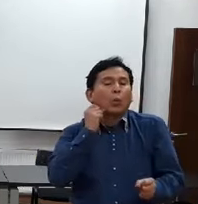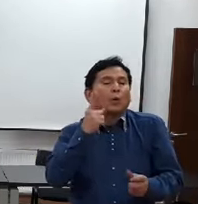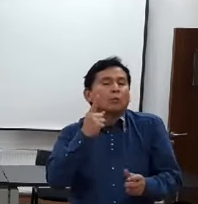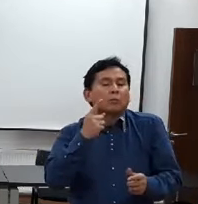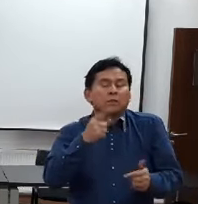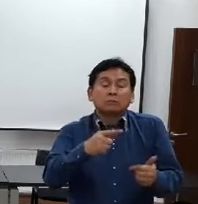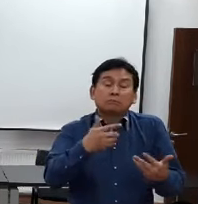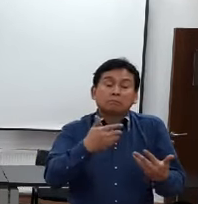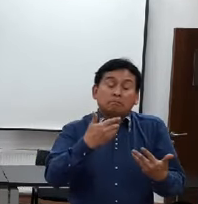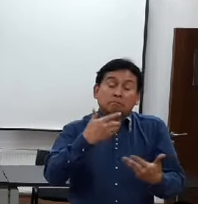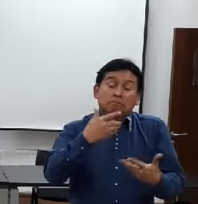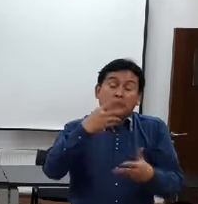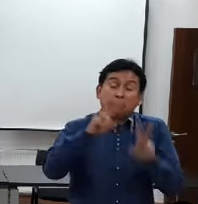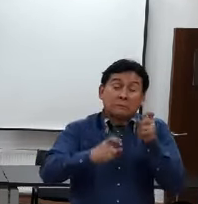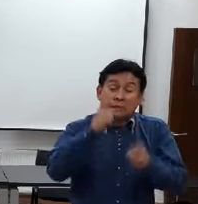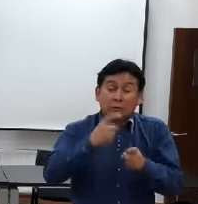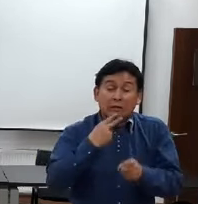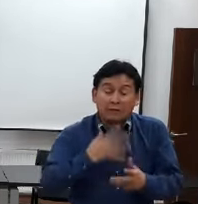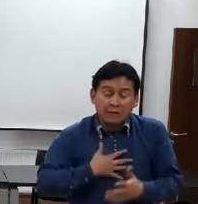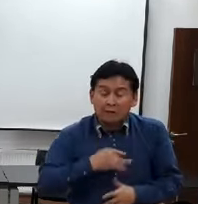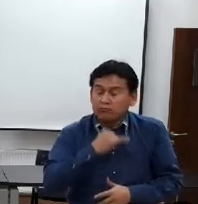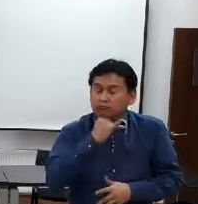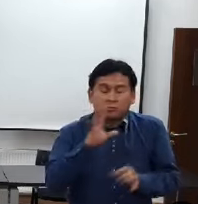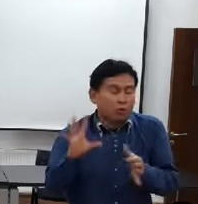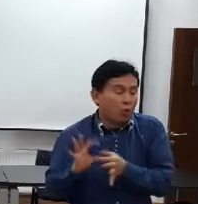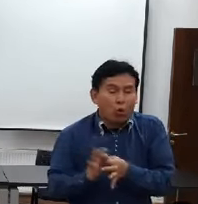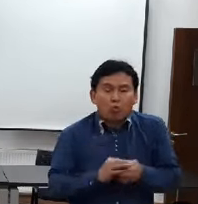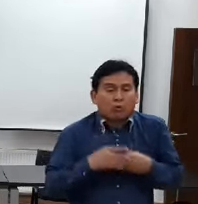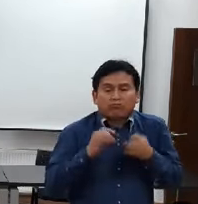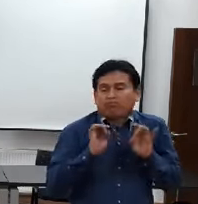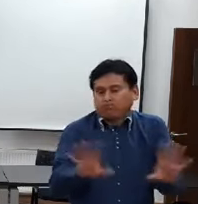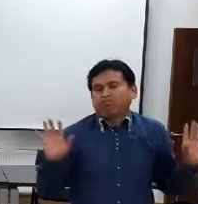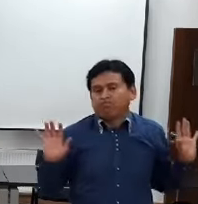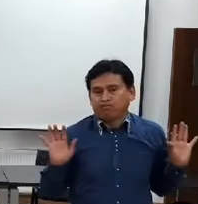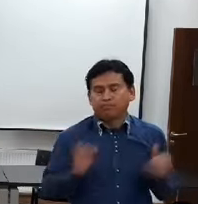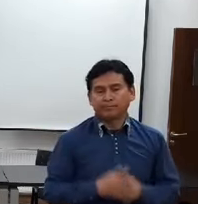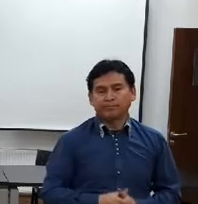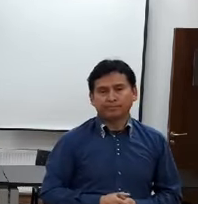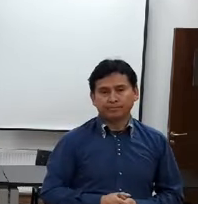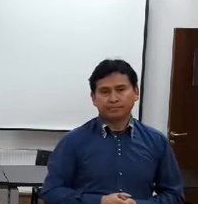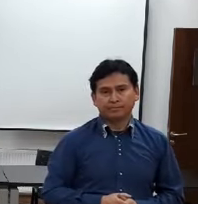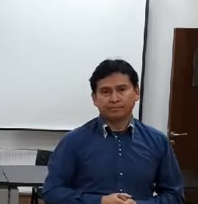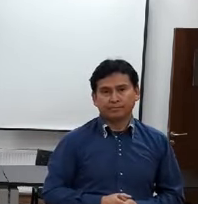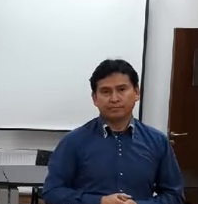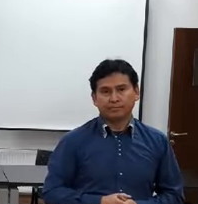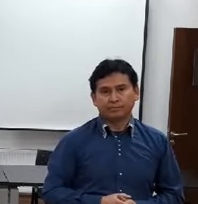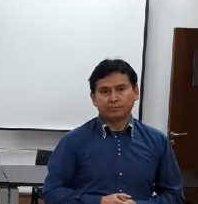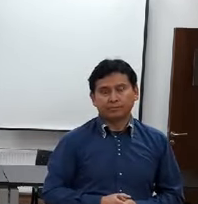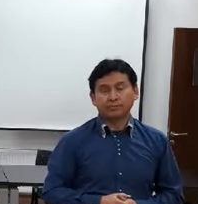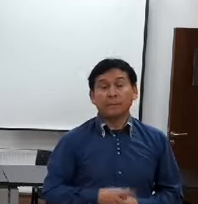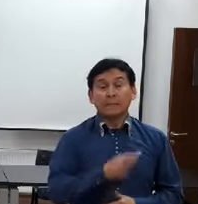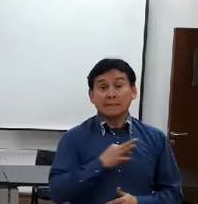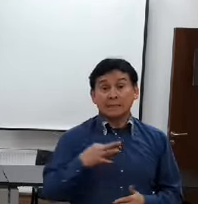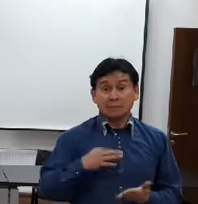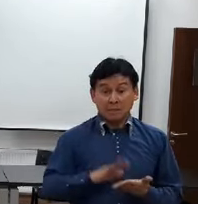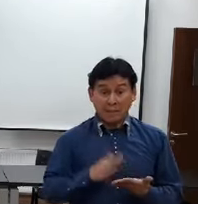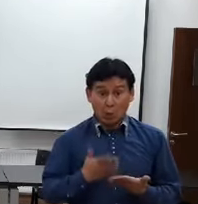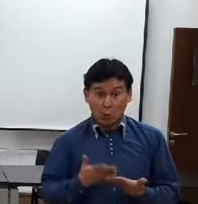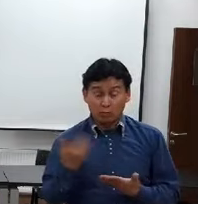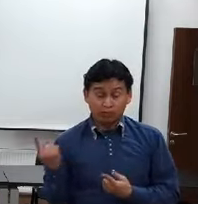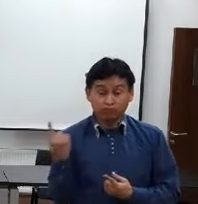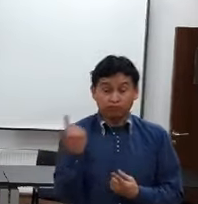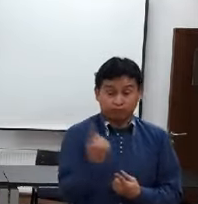a caer en condición de riesgo vital un paciente eso ocurre solamente ahora invitamos a la serie de salud también para que